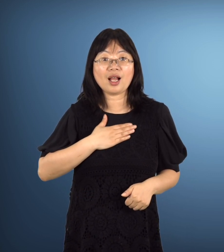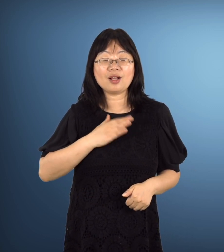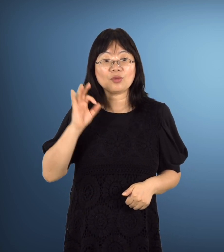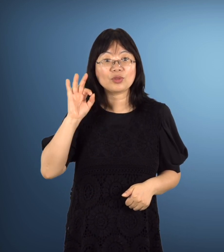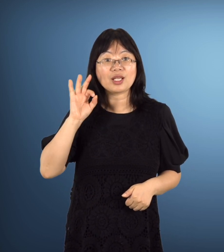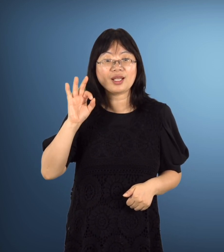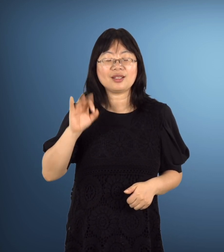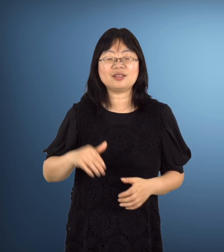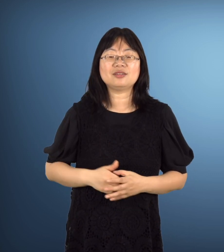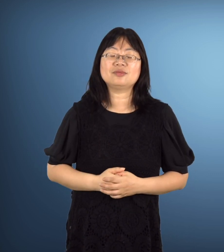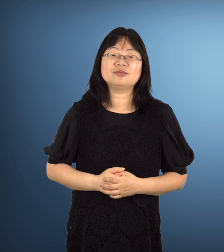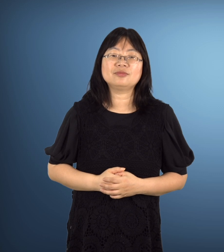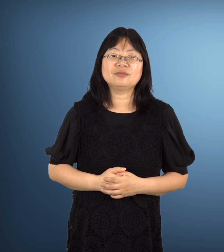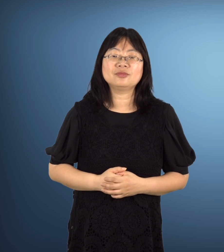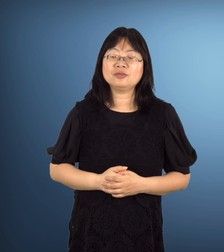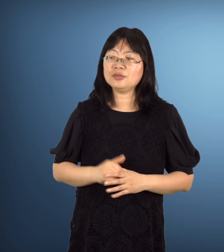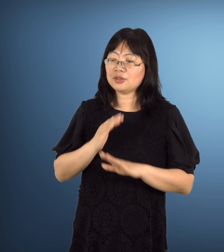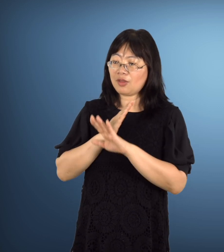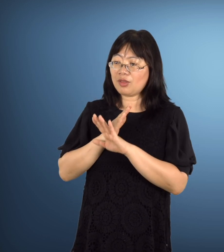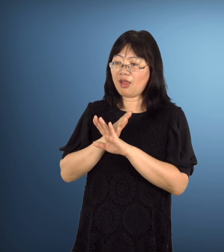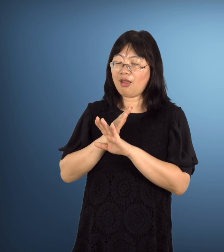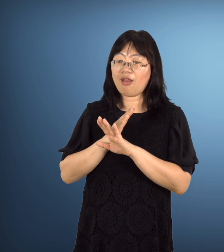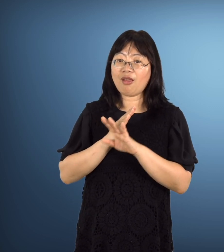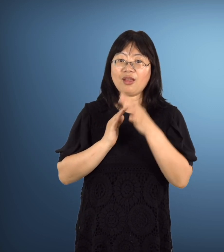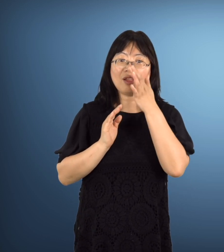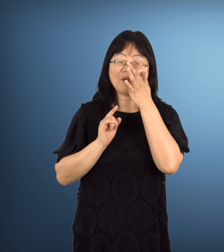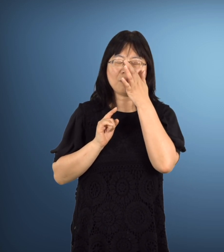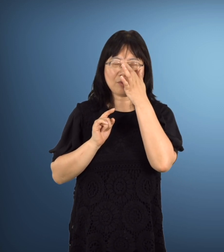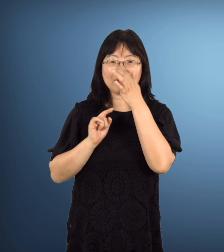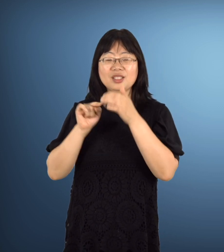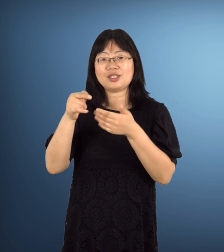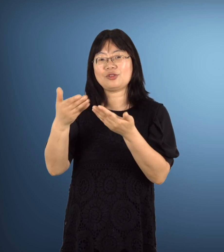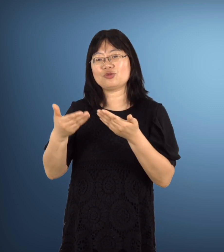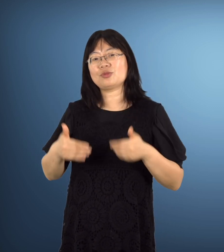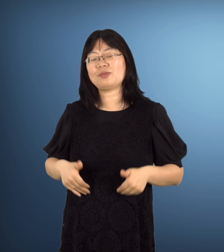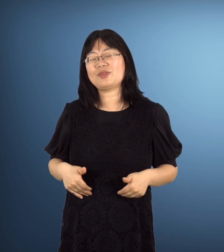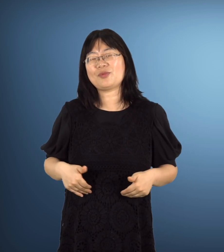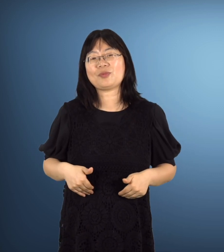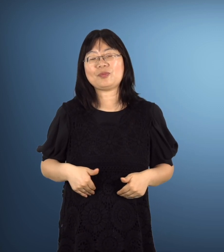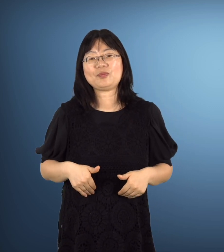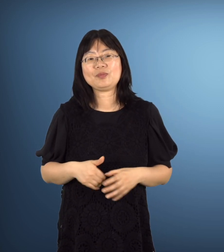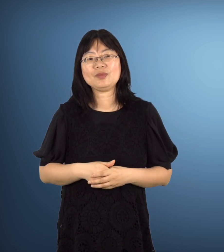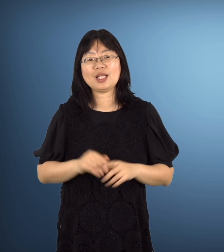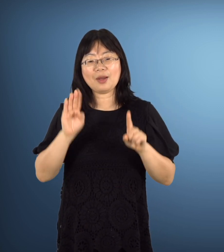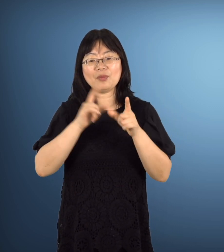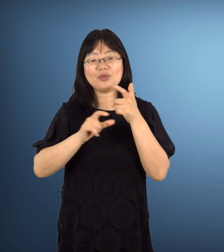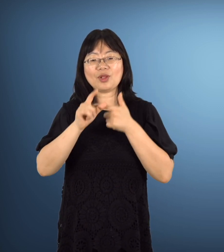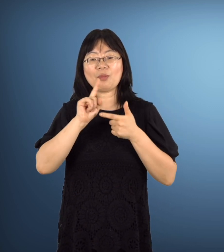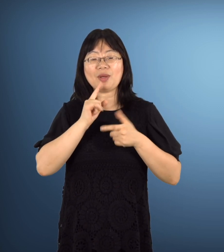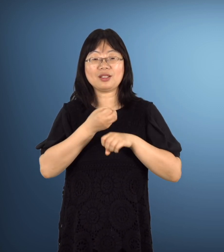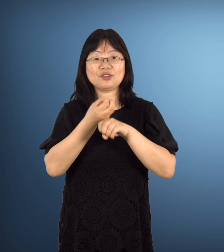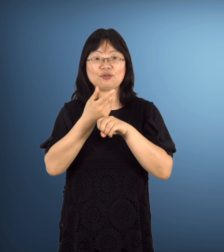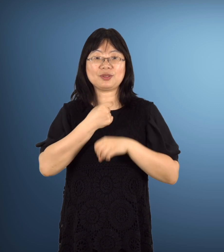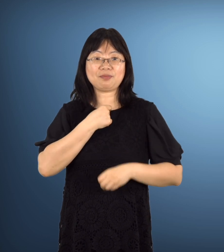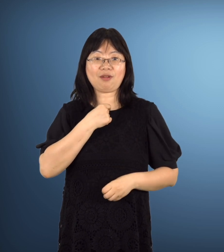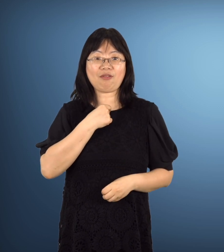여러분? 안 돼요? 예, 이해를 하셔야 되는데 한 번만 더 말씀을